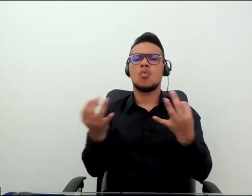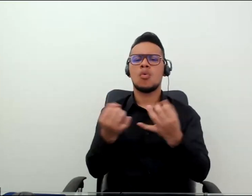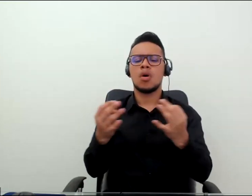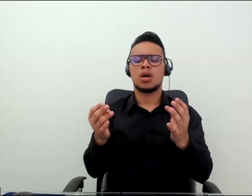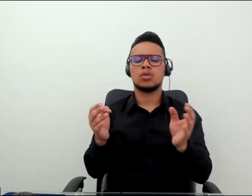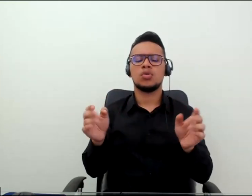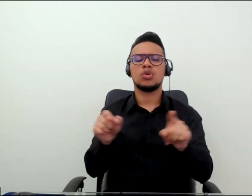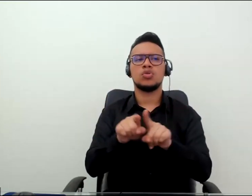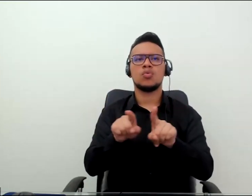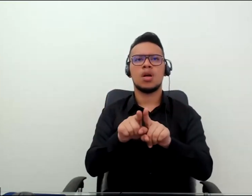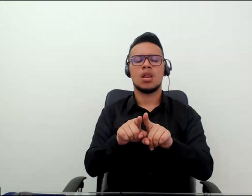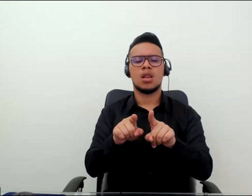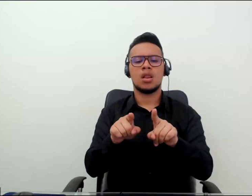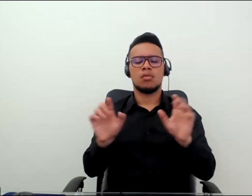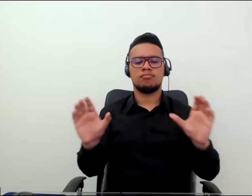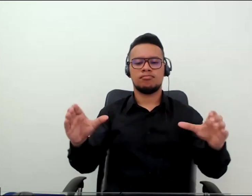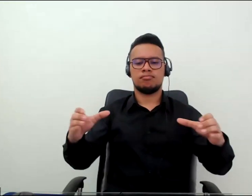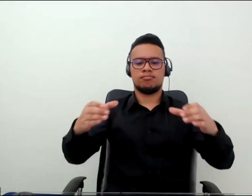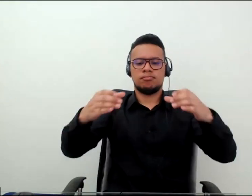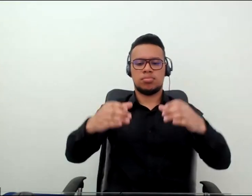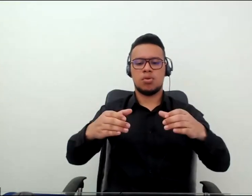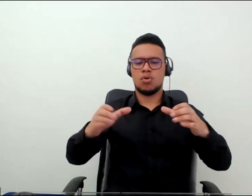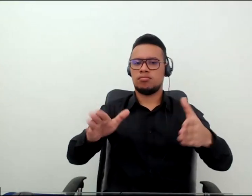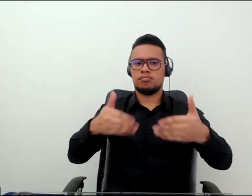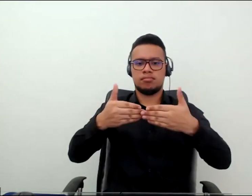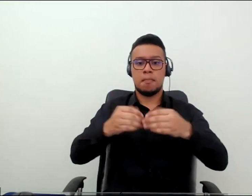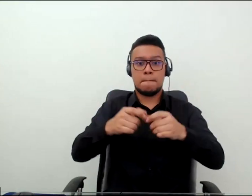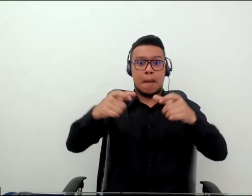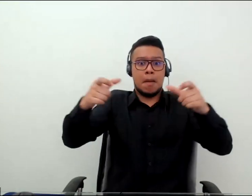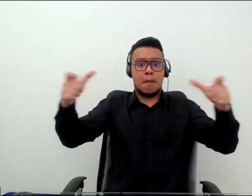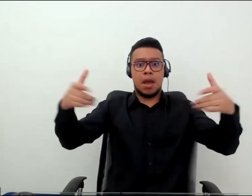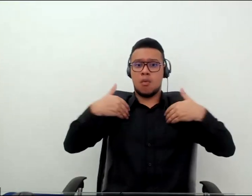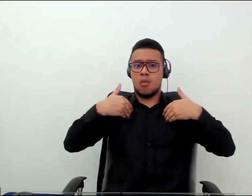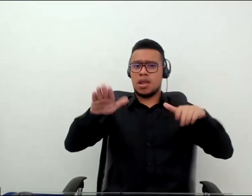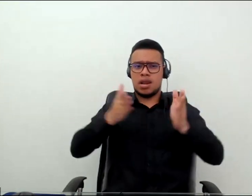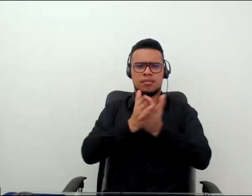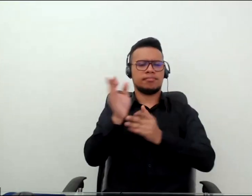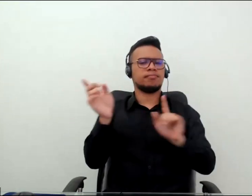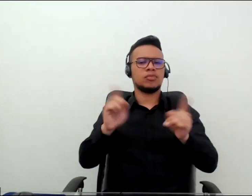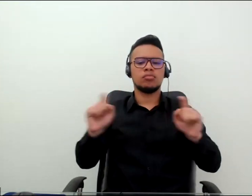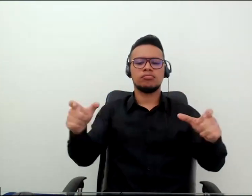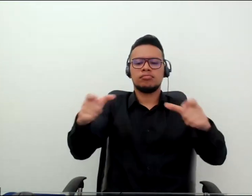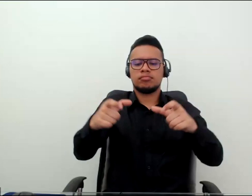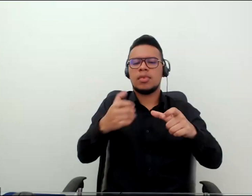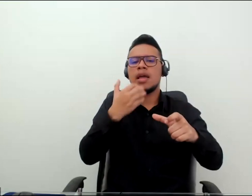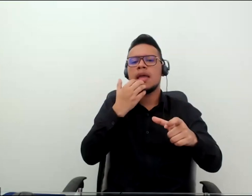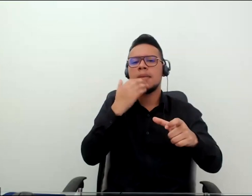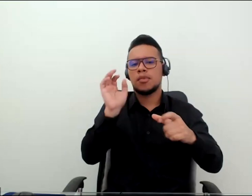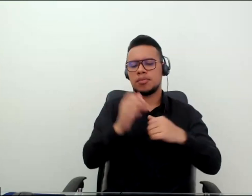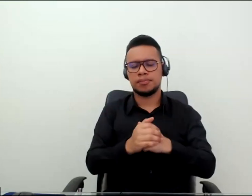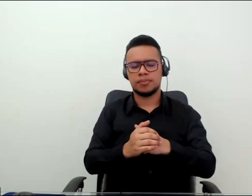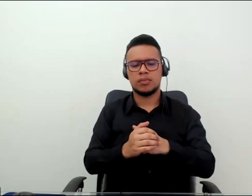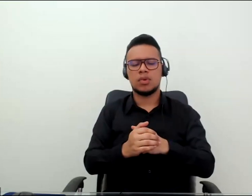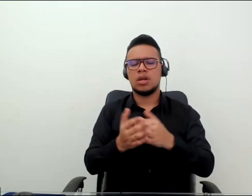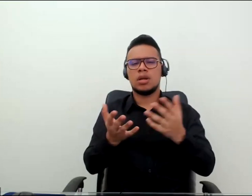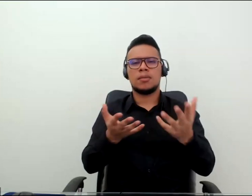del beneficio voy a poner un ejemplo para un programa directamente de la universidad Entonces voy a poner un